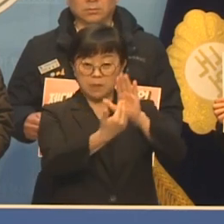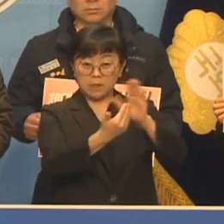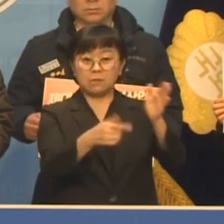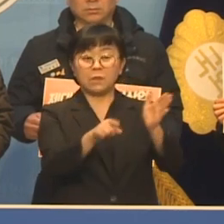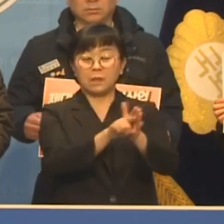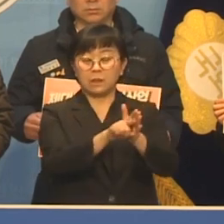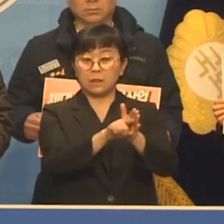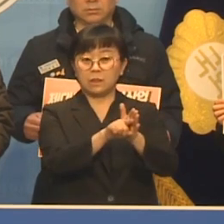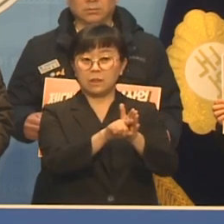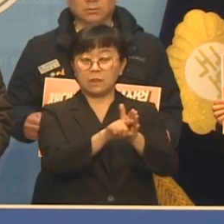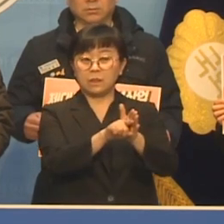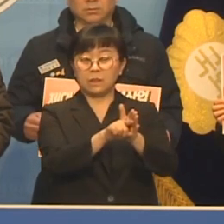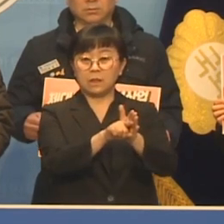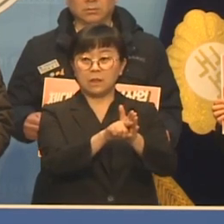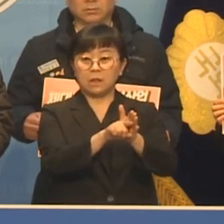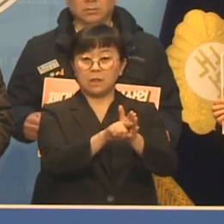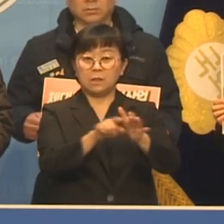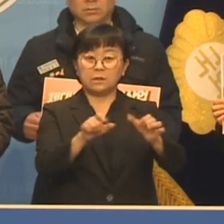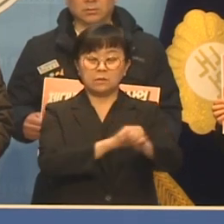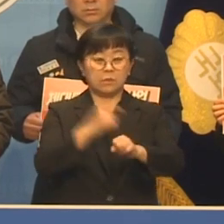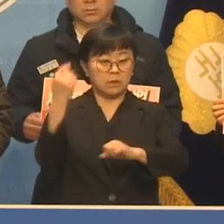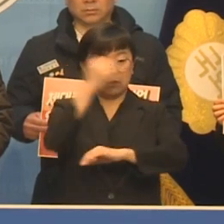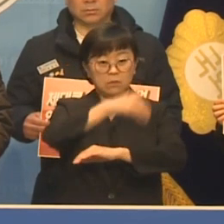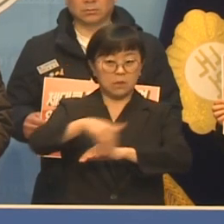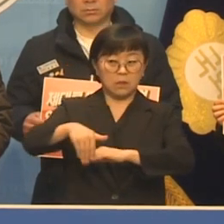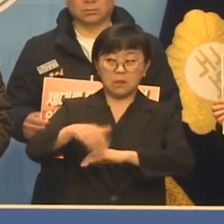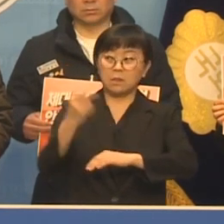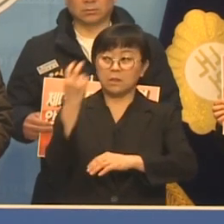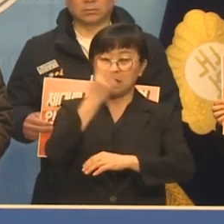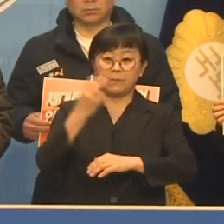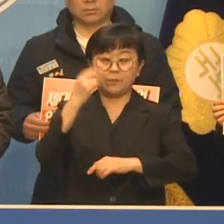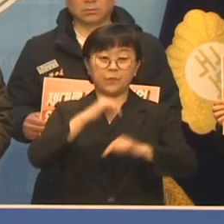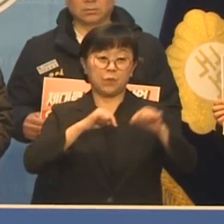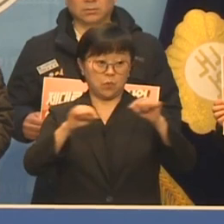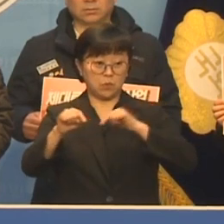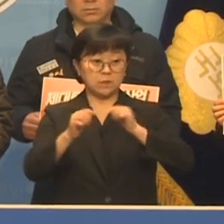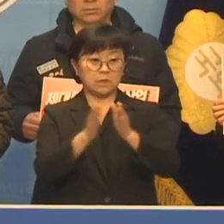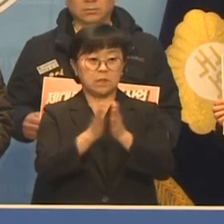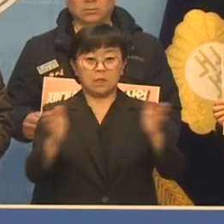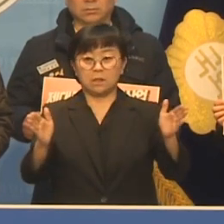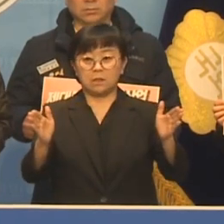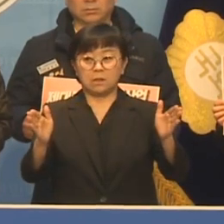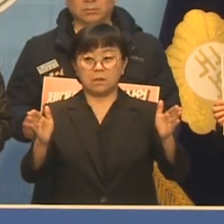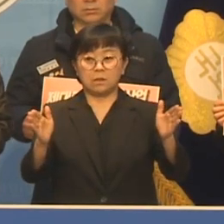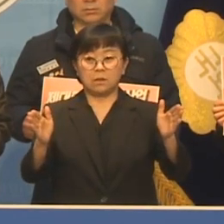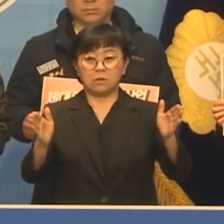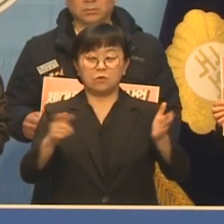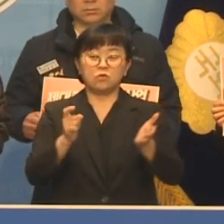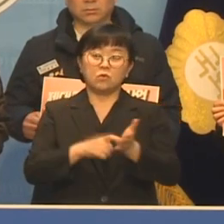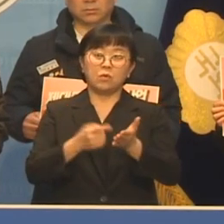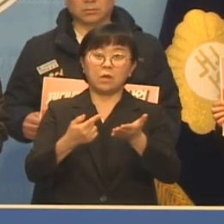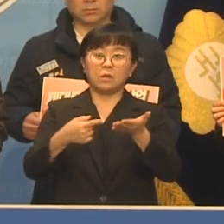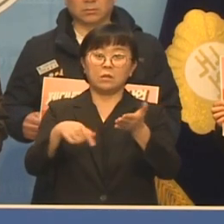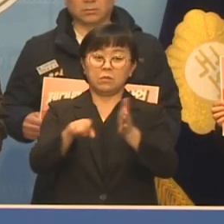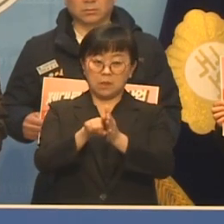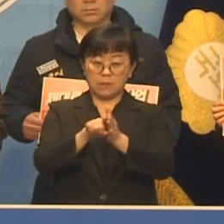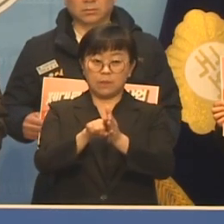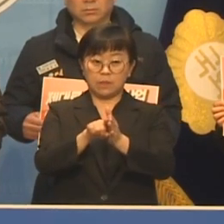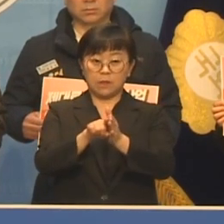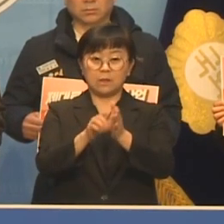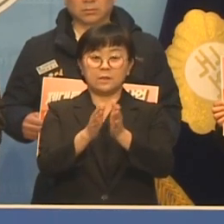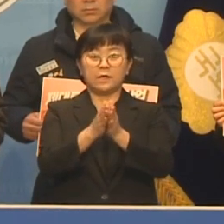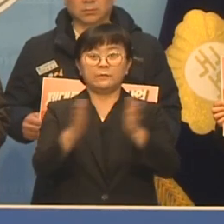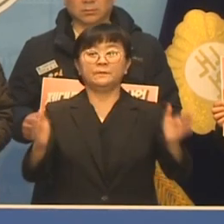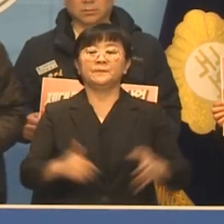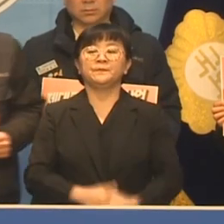예방을 위해서 특별 기획 감독을 실시하기를 이 자리에서 촉구하기 위한 기자회견을